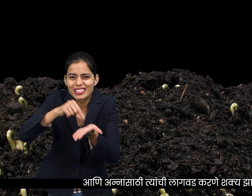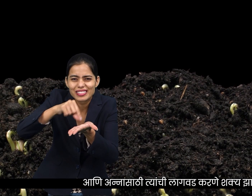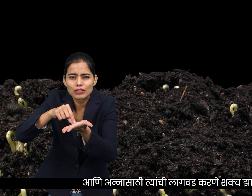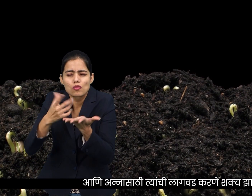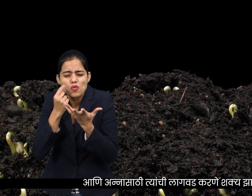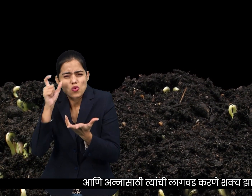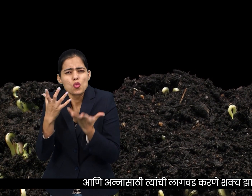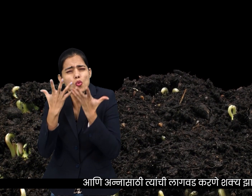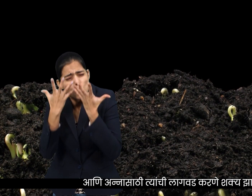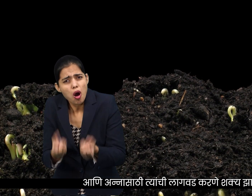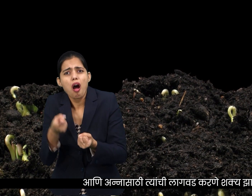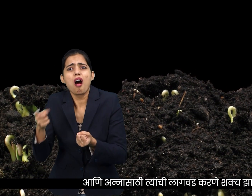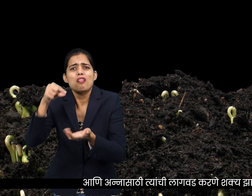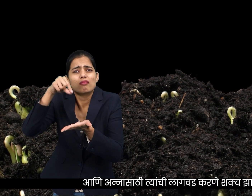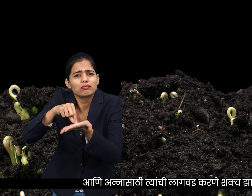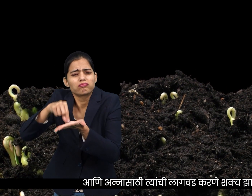झाले.